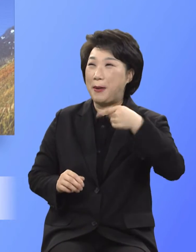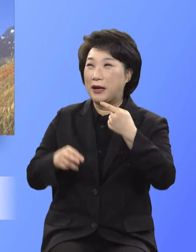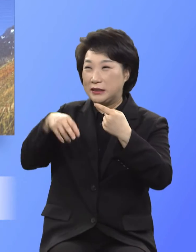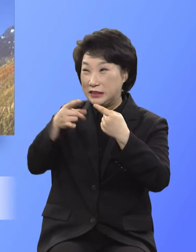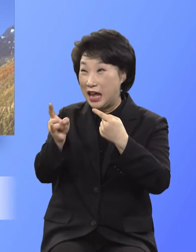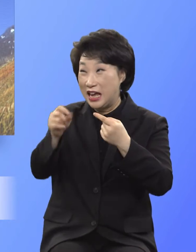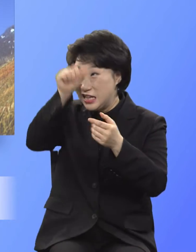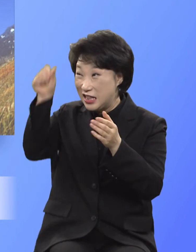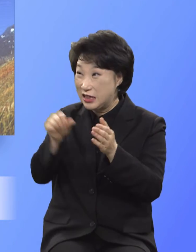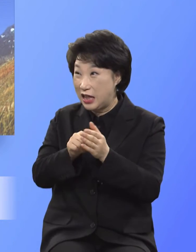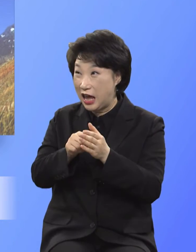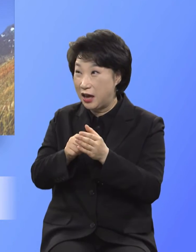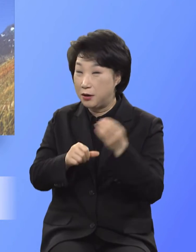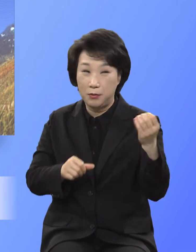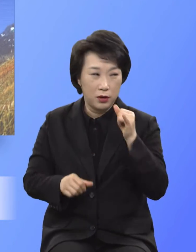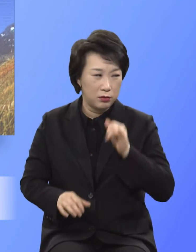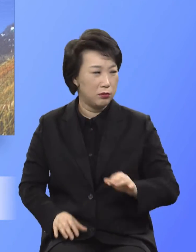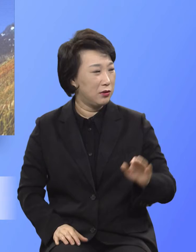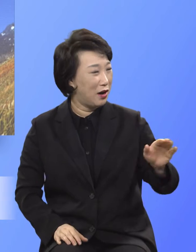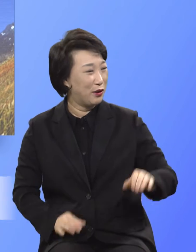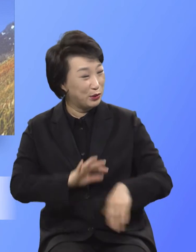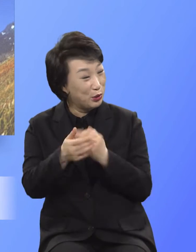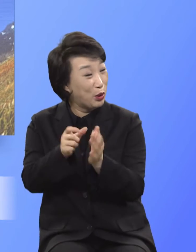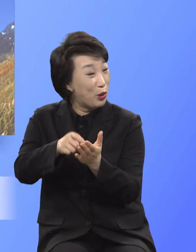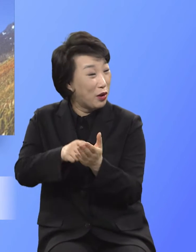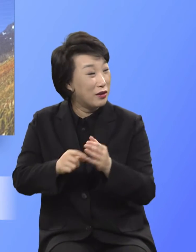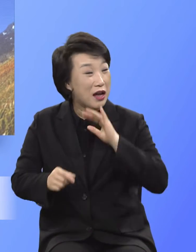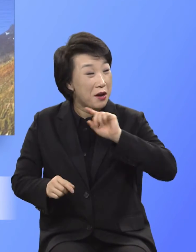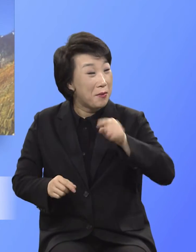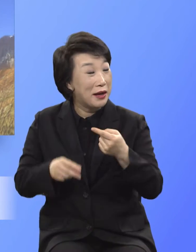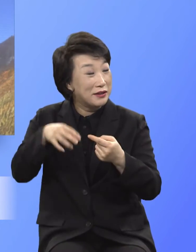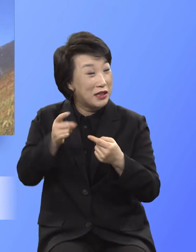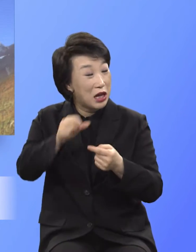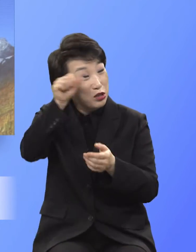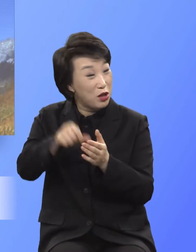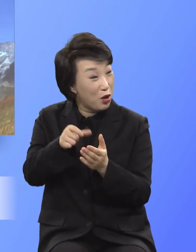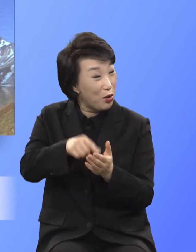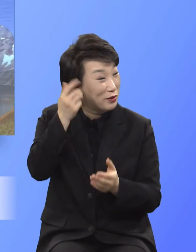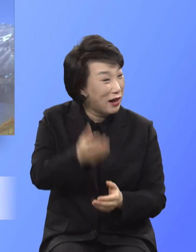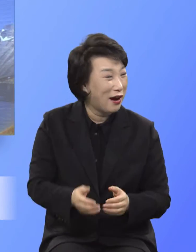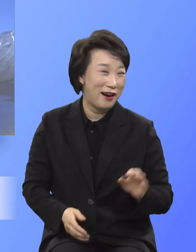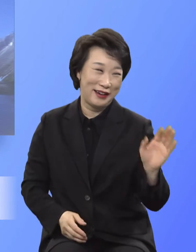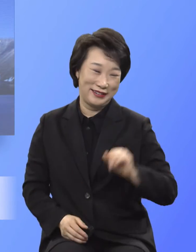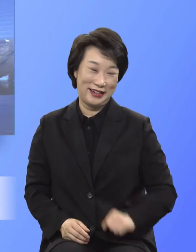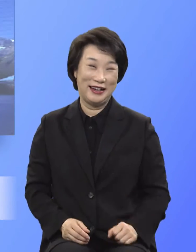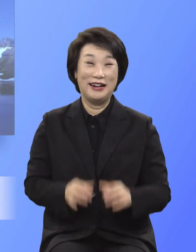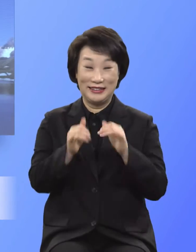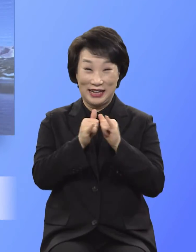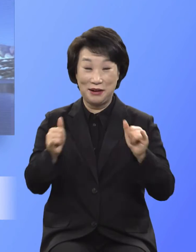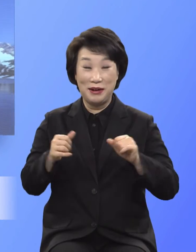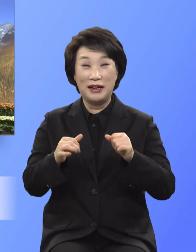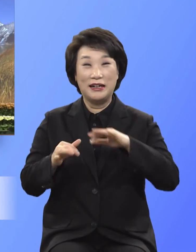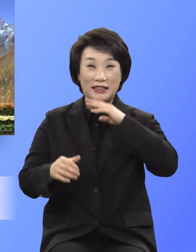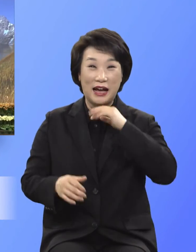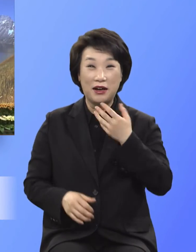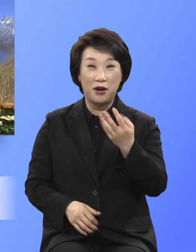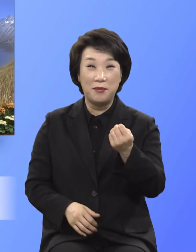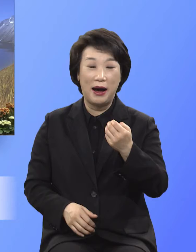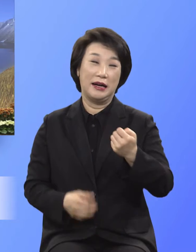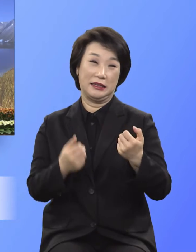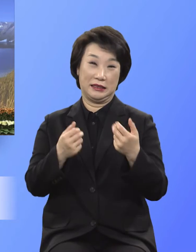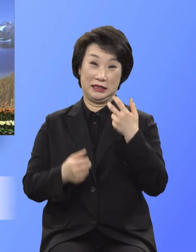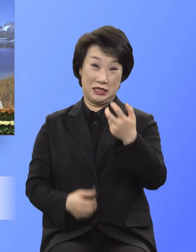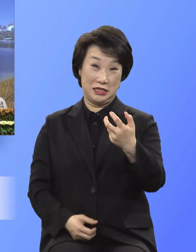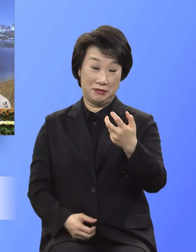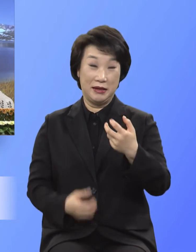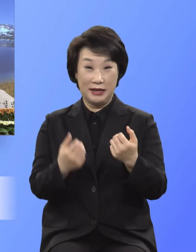100세 인생이라고. 응? 인간의 연수는 70이요 강건하면 80이라도